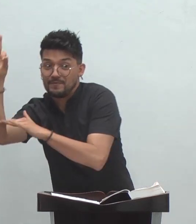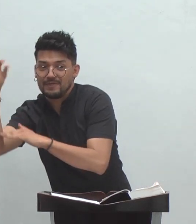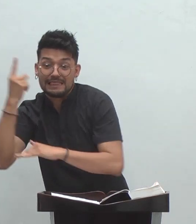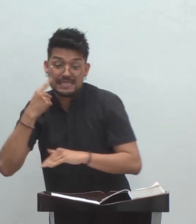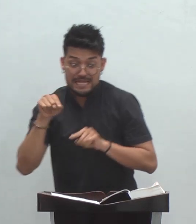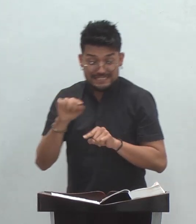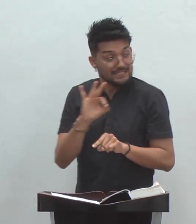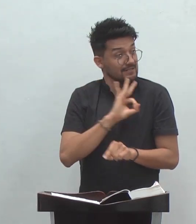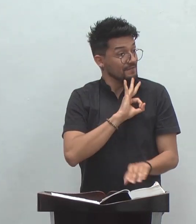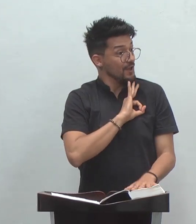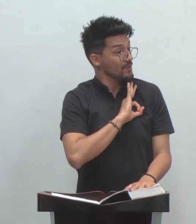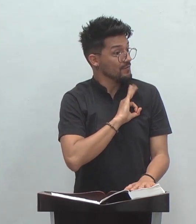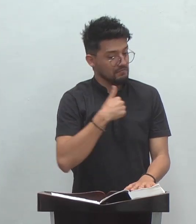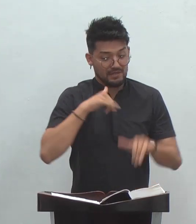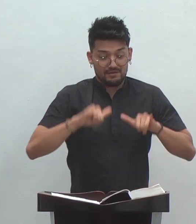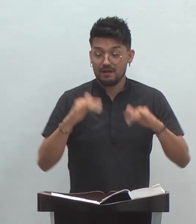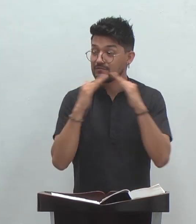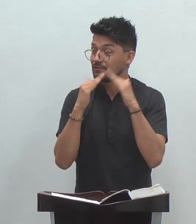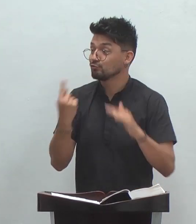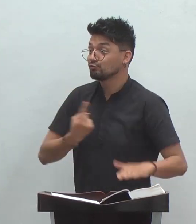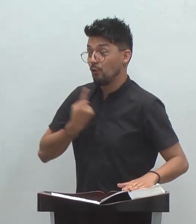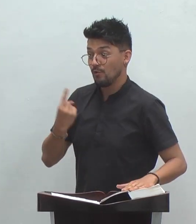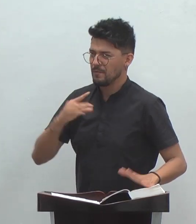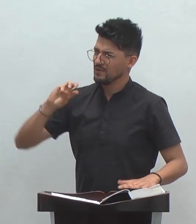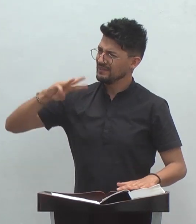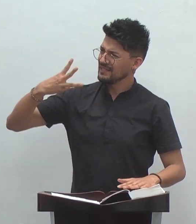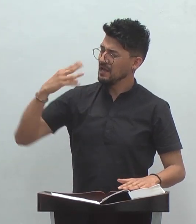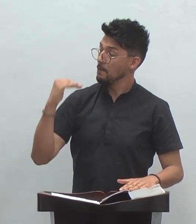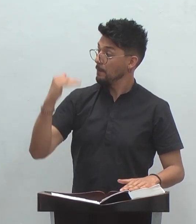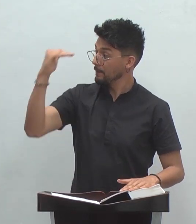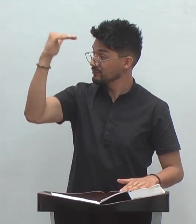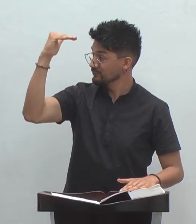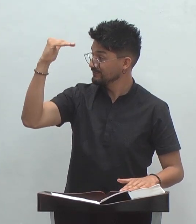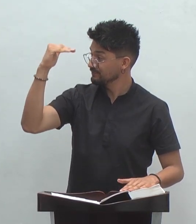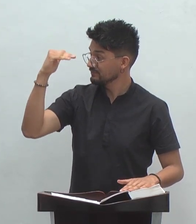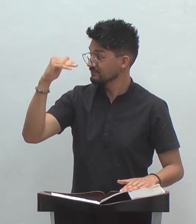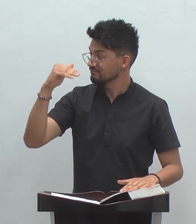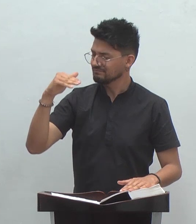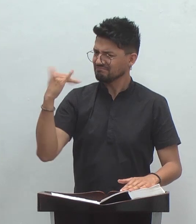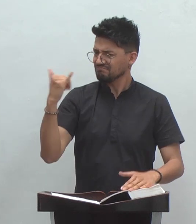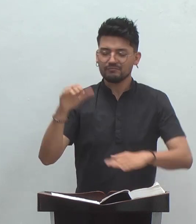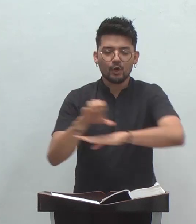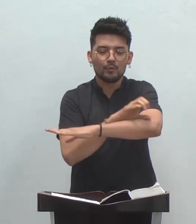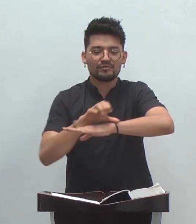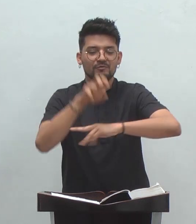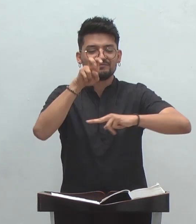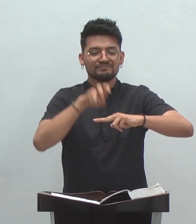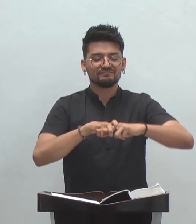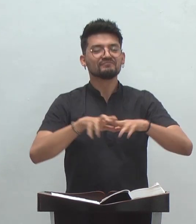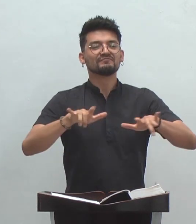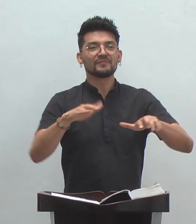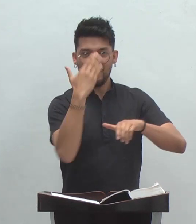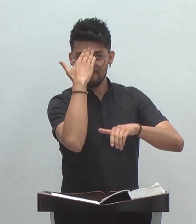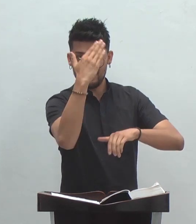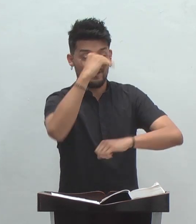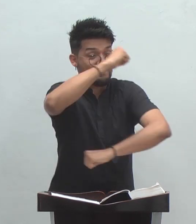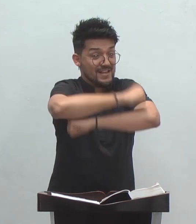el domingo y yo estaba en mi casa solo. Vivíamos en un tercer piso estaba trabajando frente al